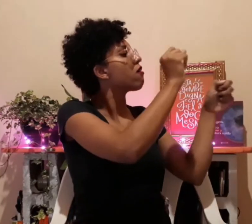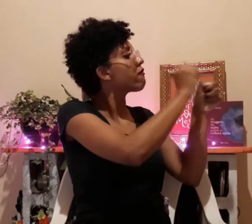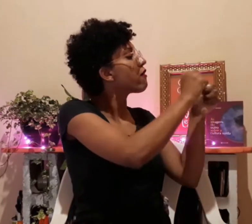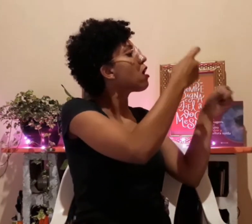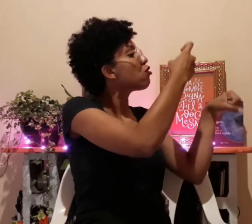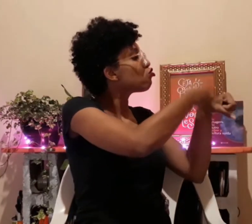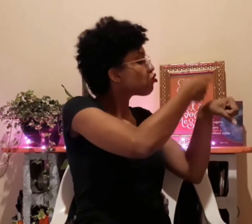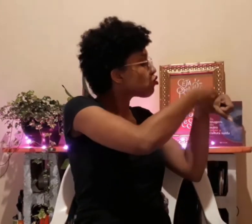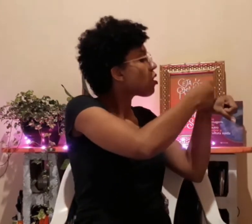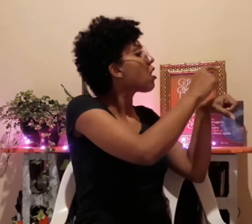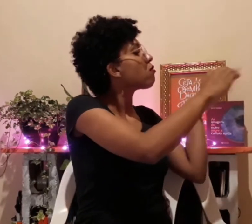pedra,